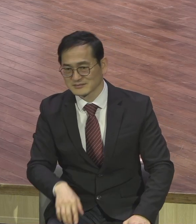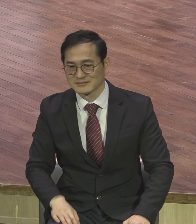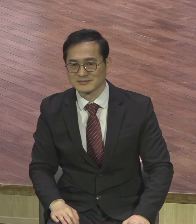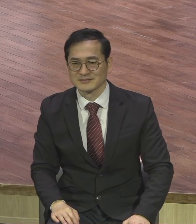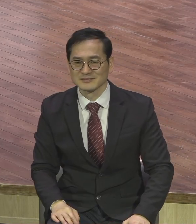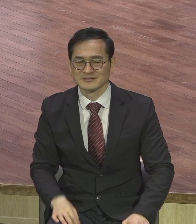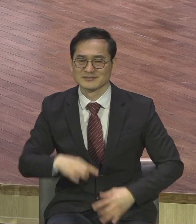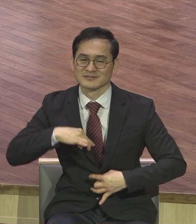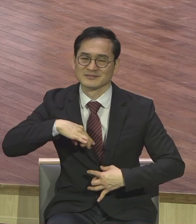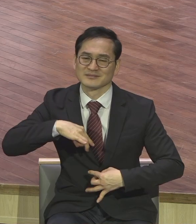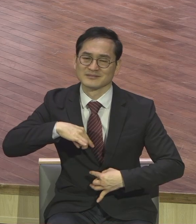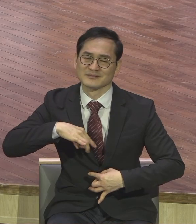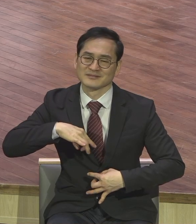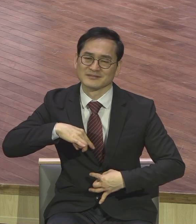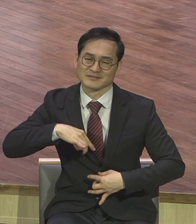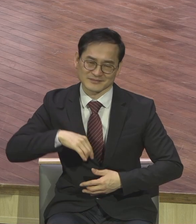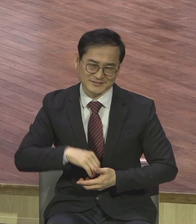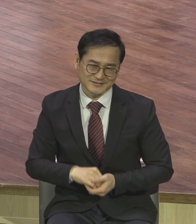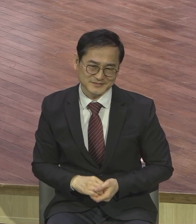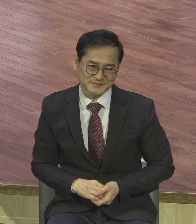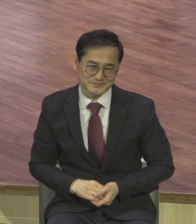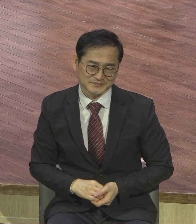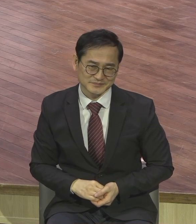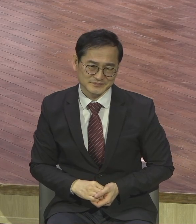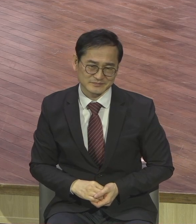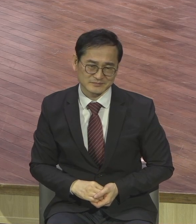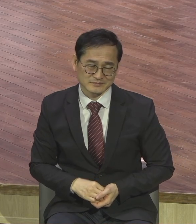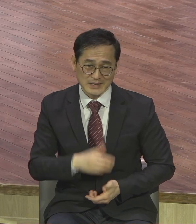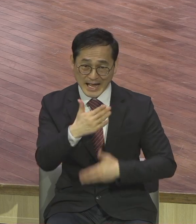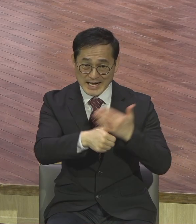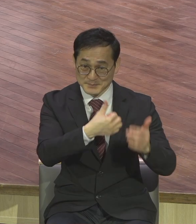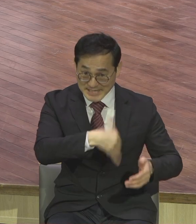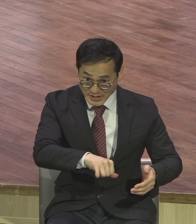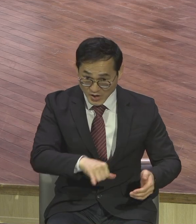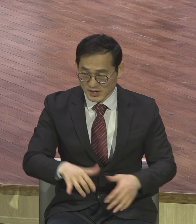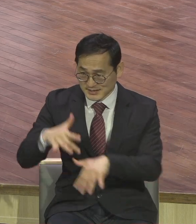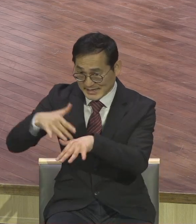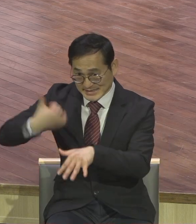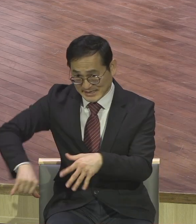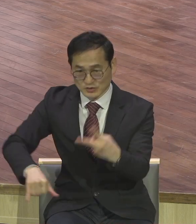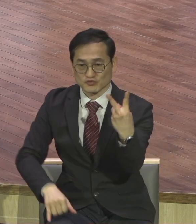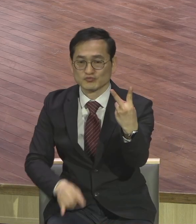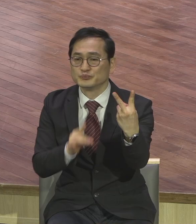안 되니까 소속이 두 개밖에 없다니까요. 하나님 자녀냐 마귀 자식이냐.